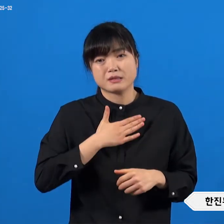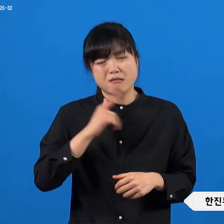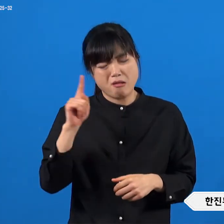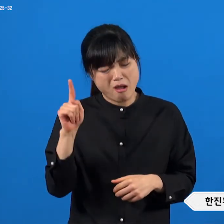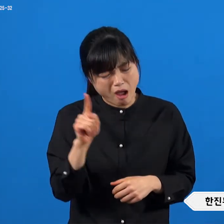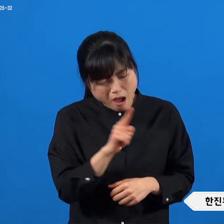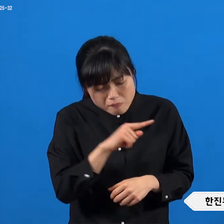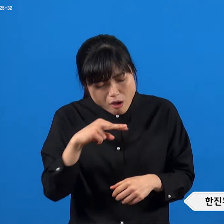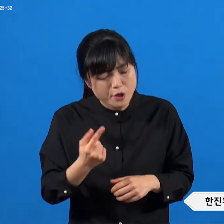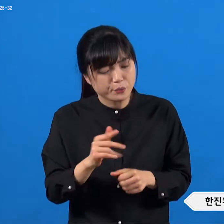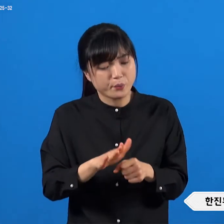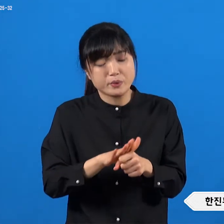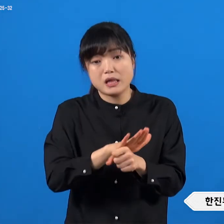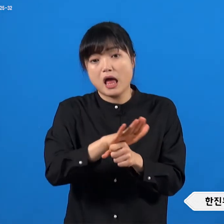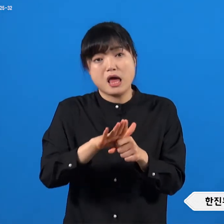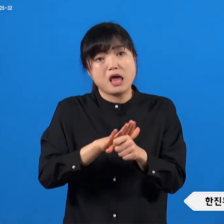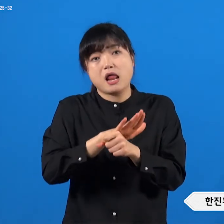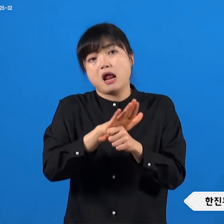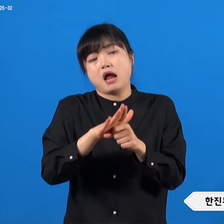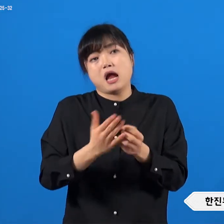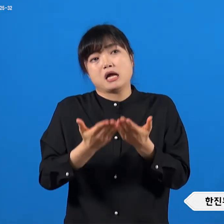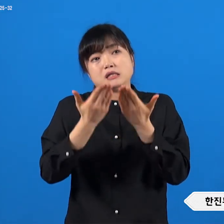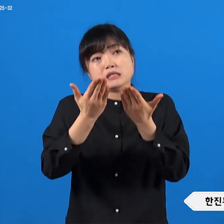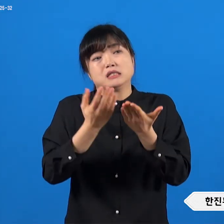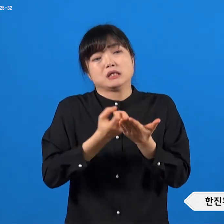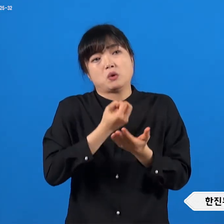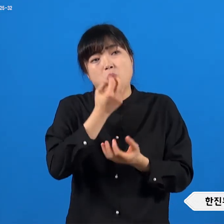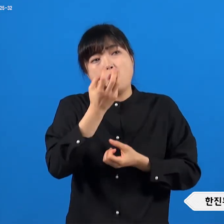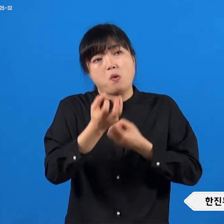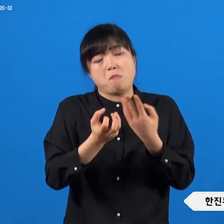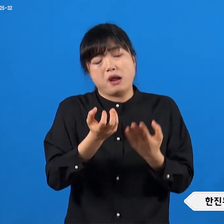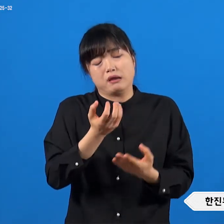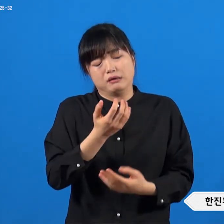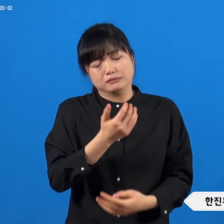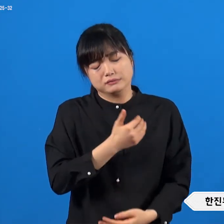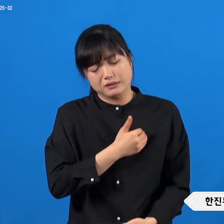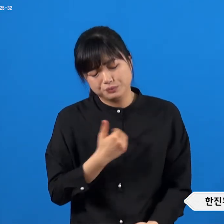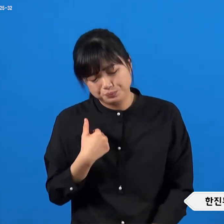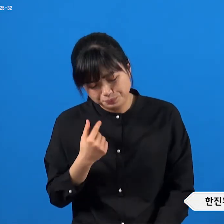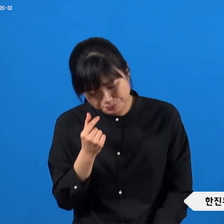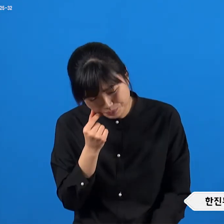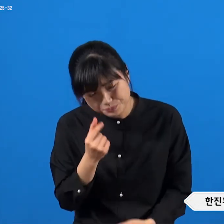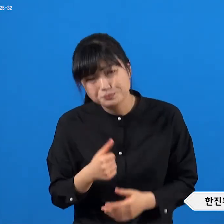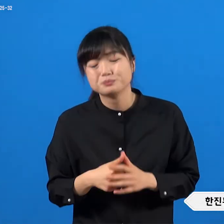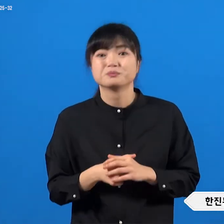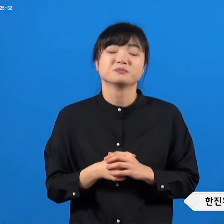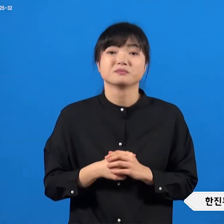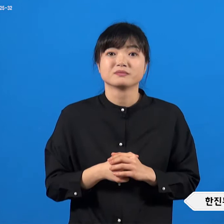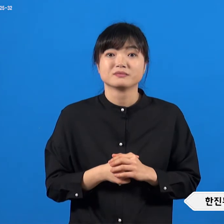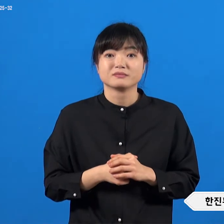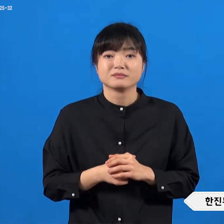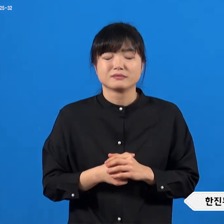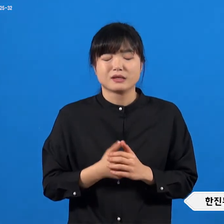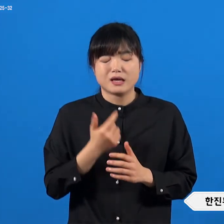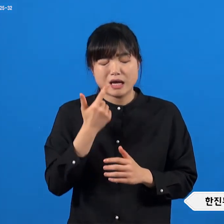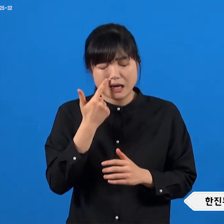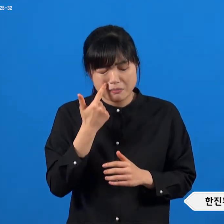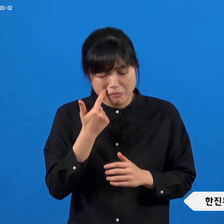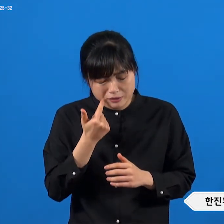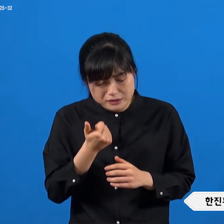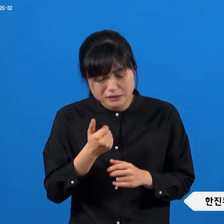나는 아무리 해도 사랑한다고 고백할 자신이 없다. 그런 분들은